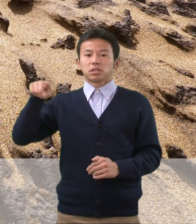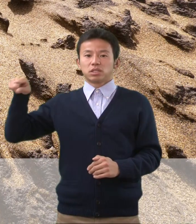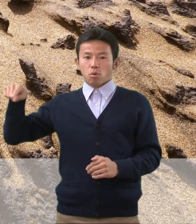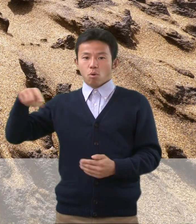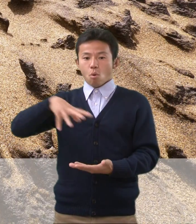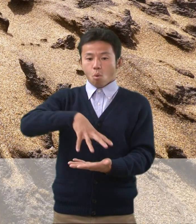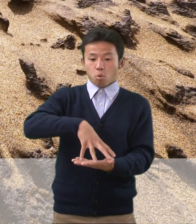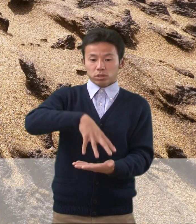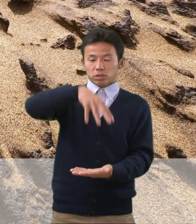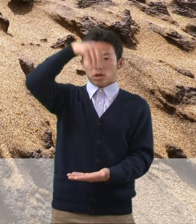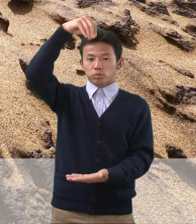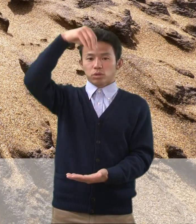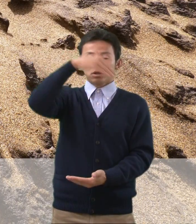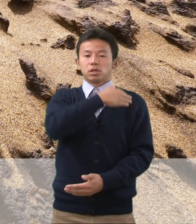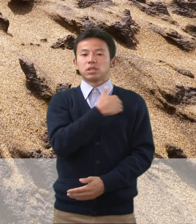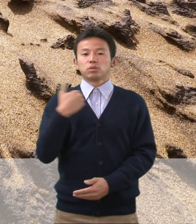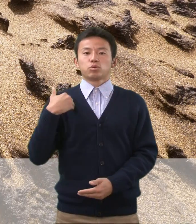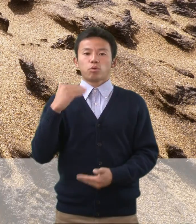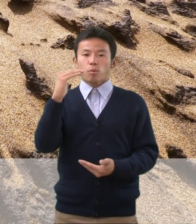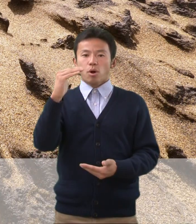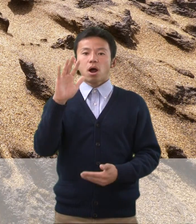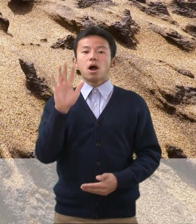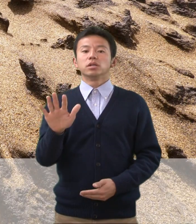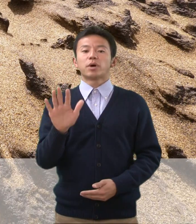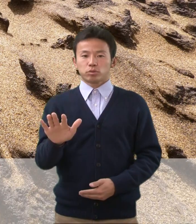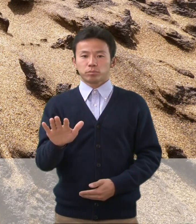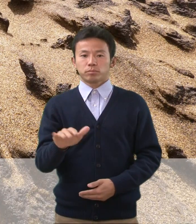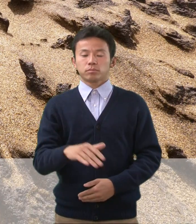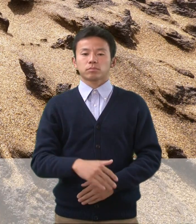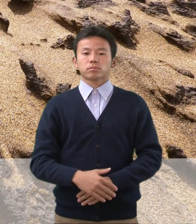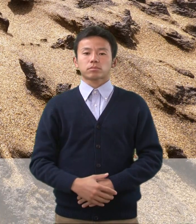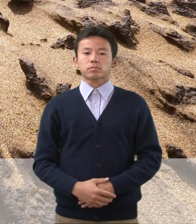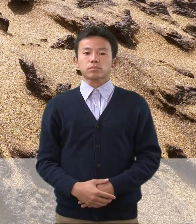左中ができることもあります